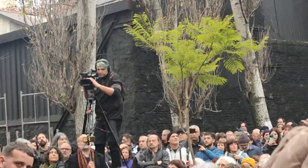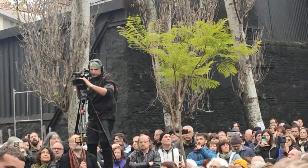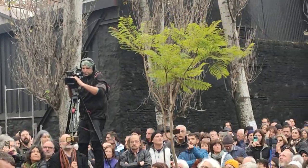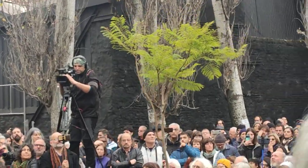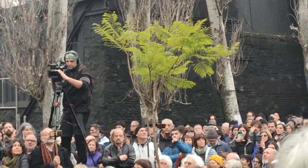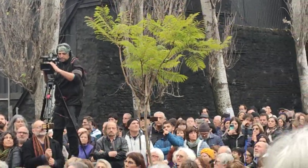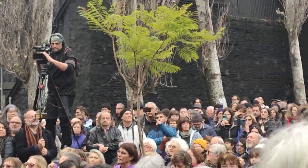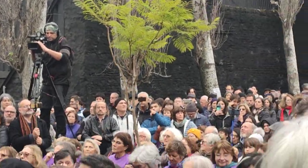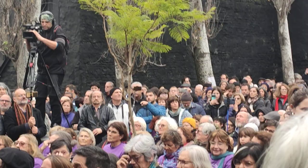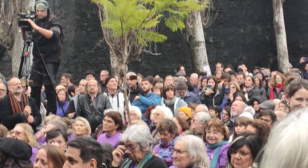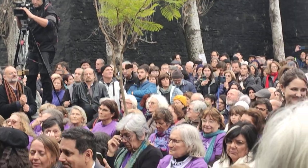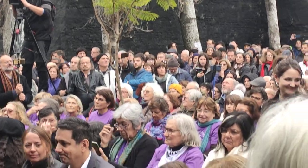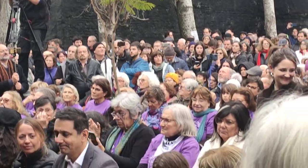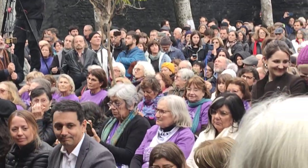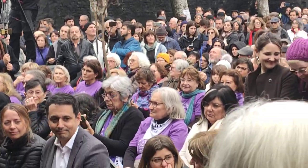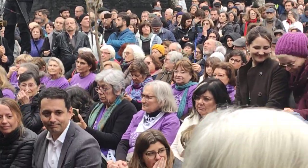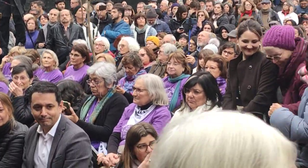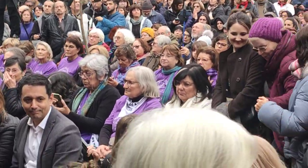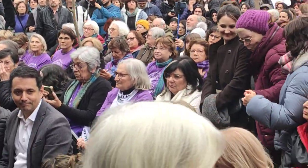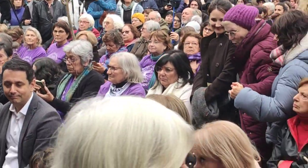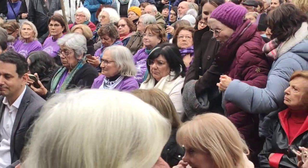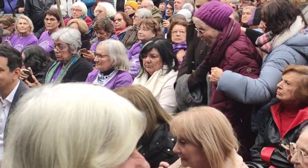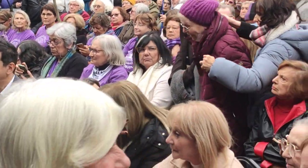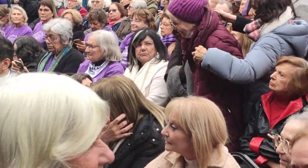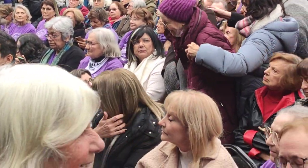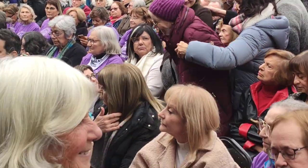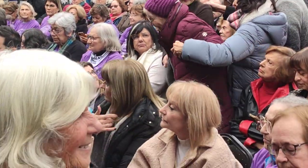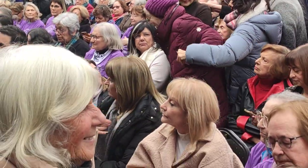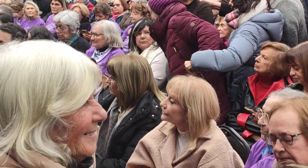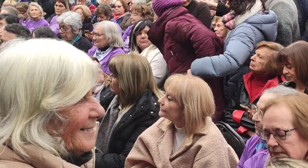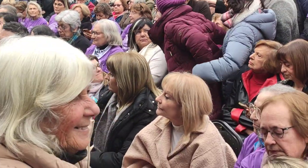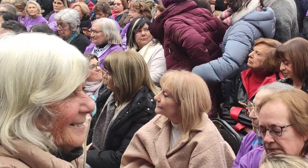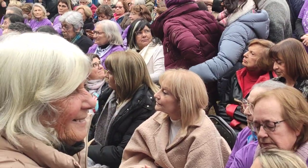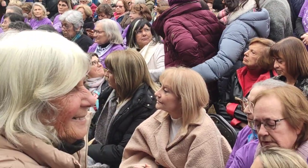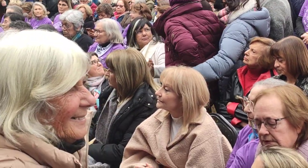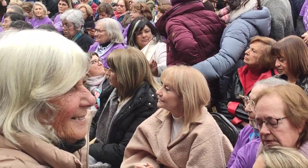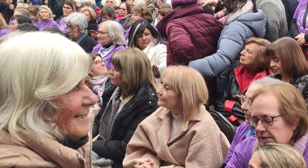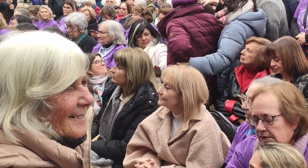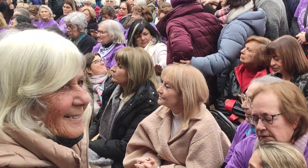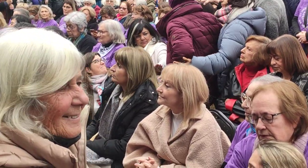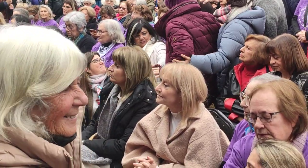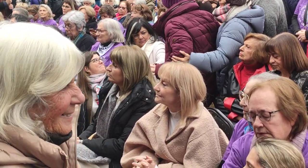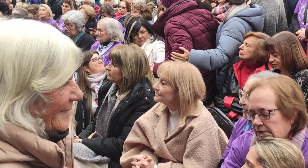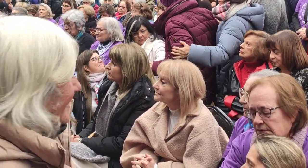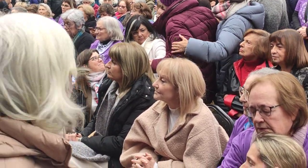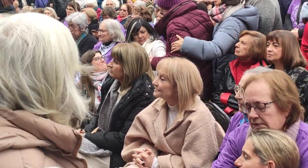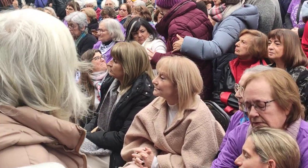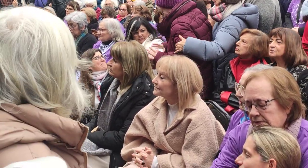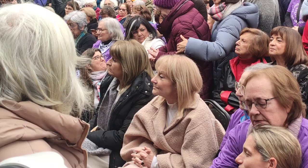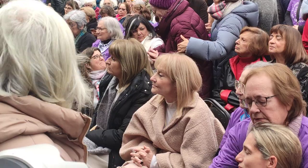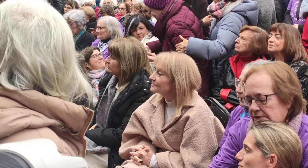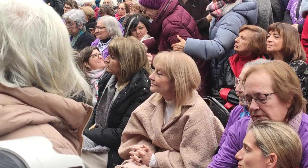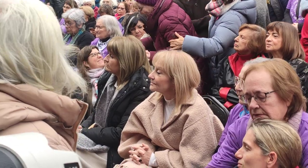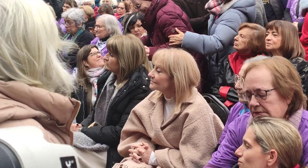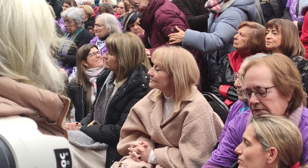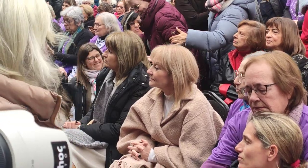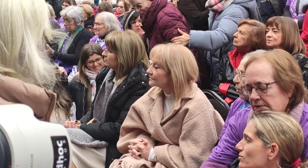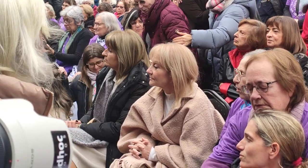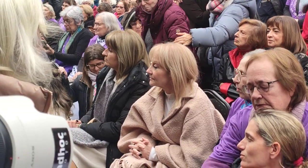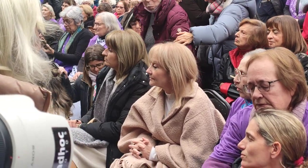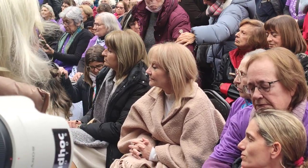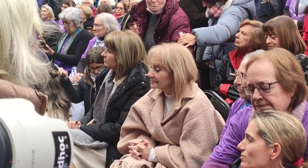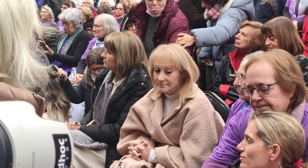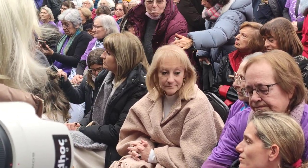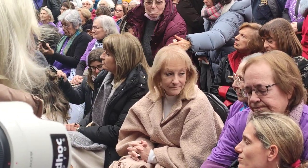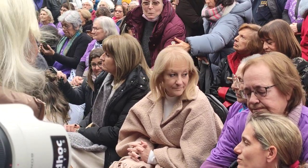Uruguay, con el apoyo de la Universidad de la República. Se recibieron 26 propuestas. El